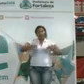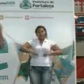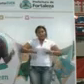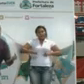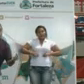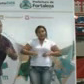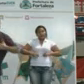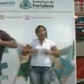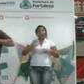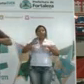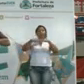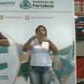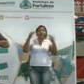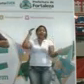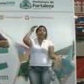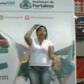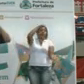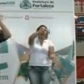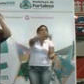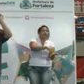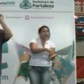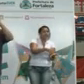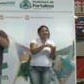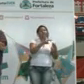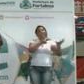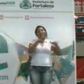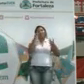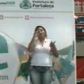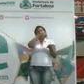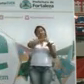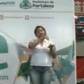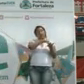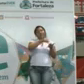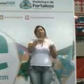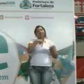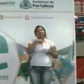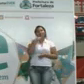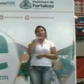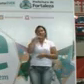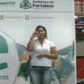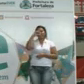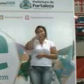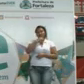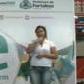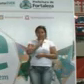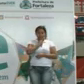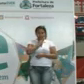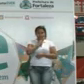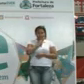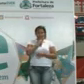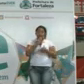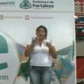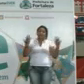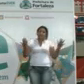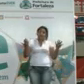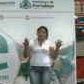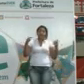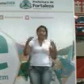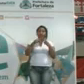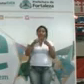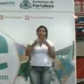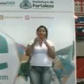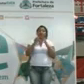final da semana vem um pessimismo. Olha aí, imagine no final de um século. Todo final de